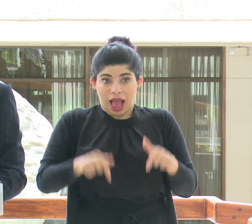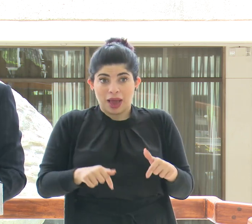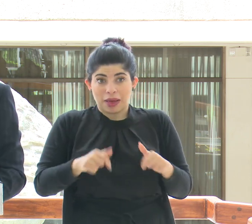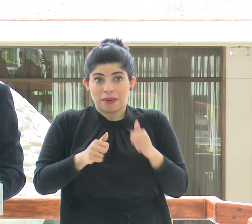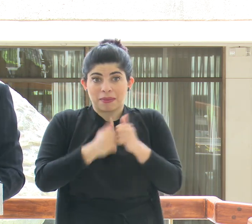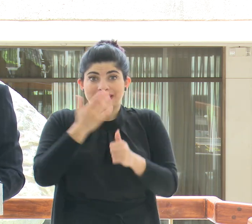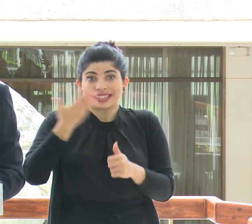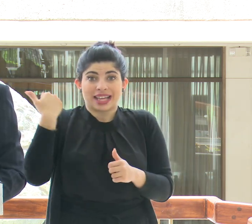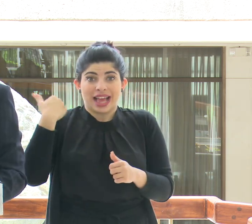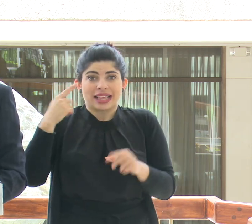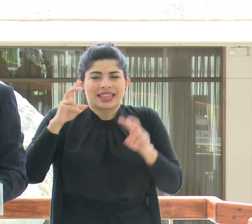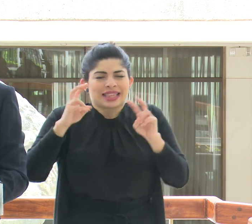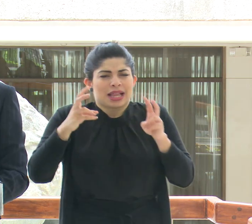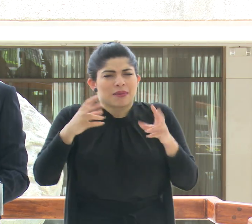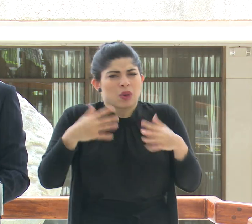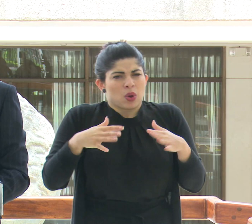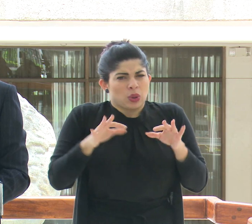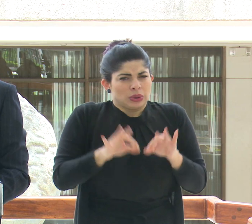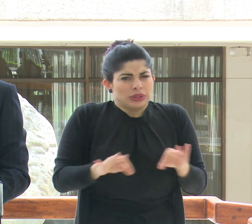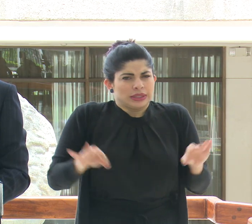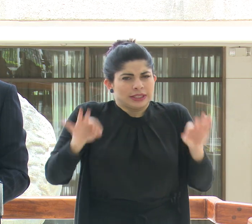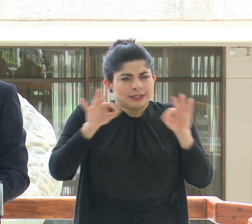nunca se vuelven temas muy centrales.